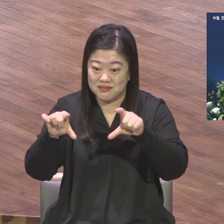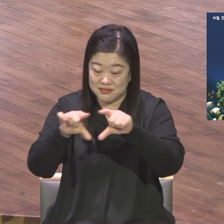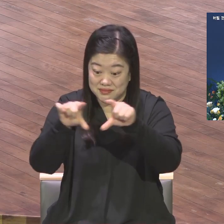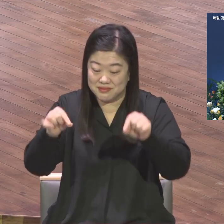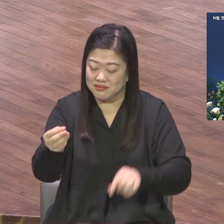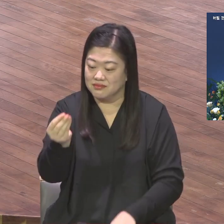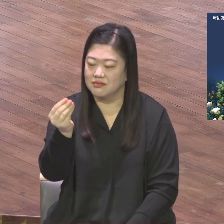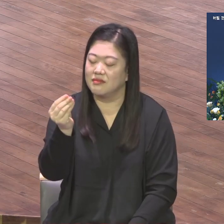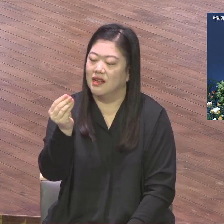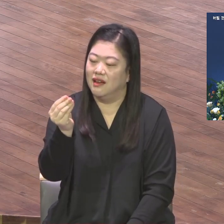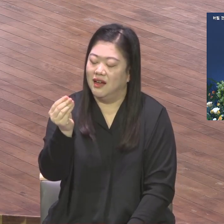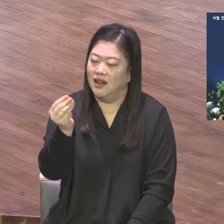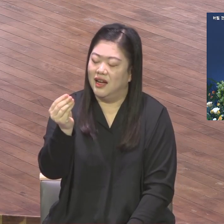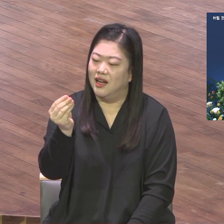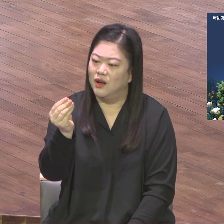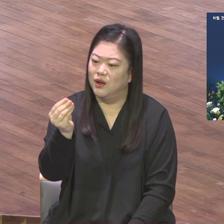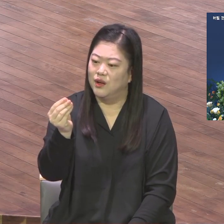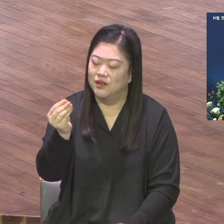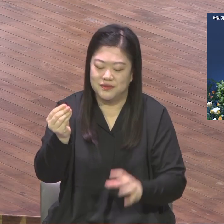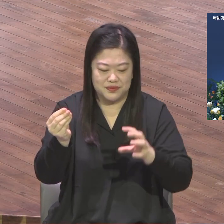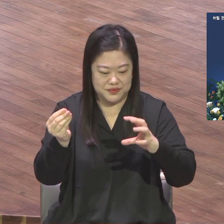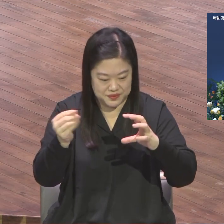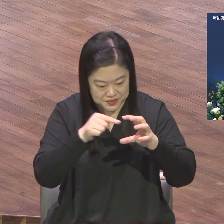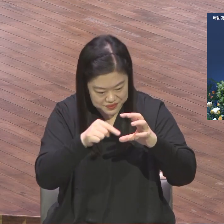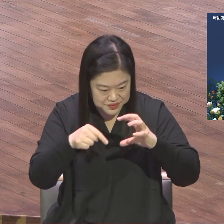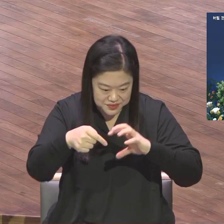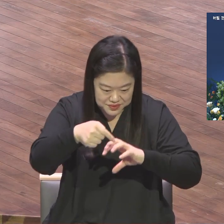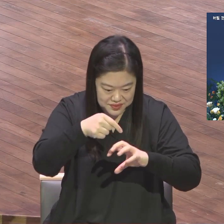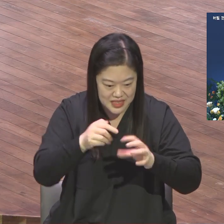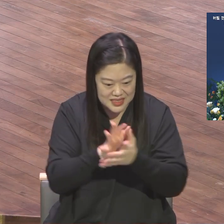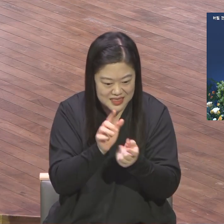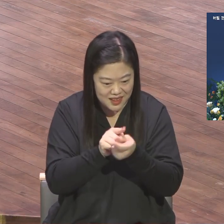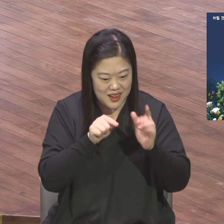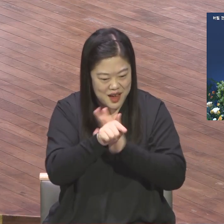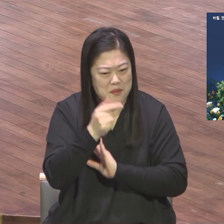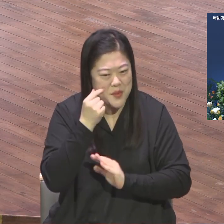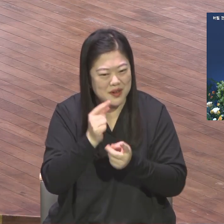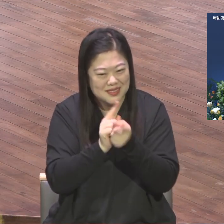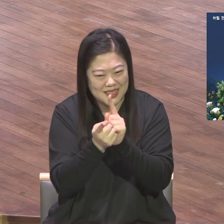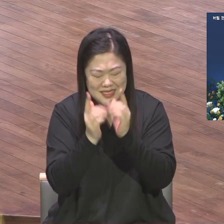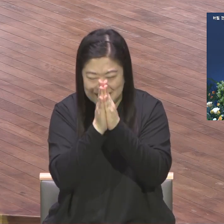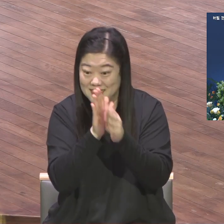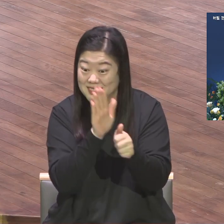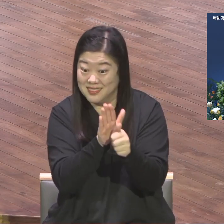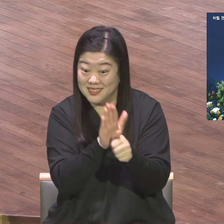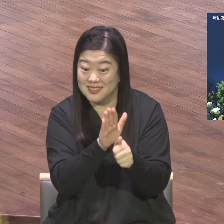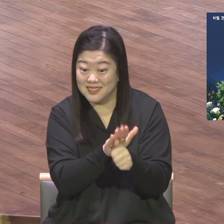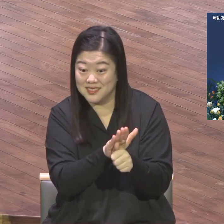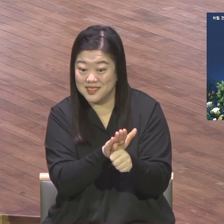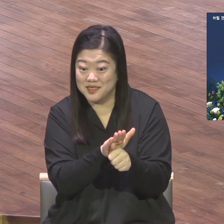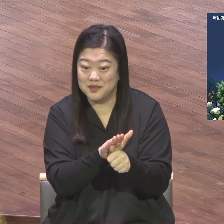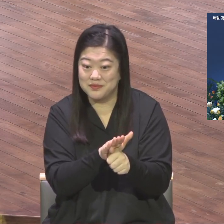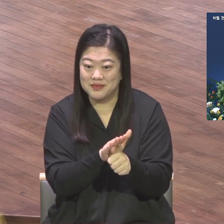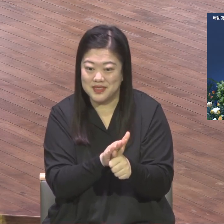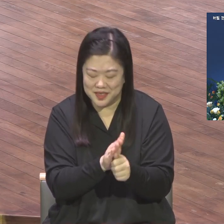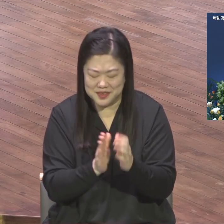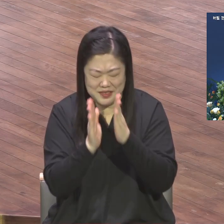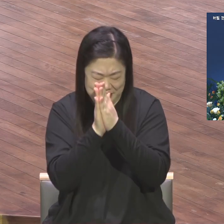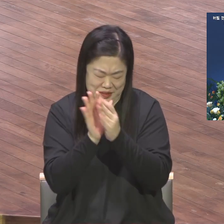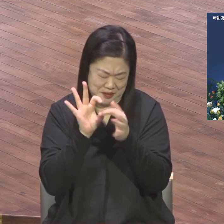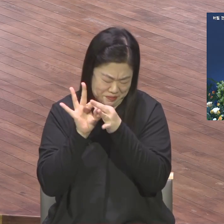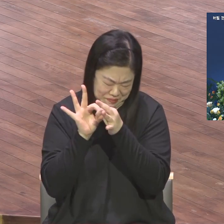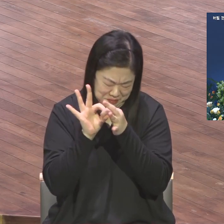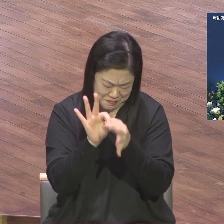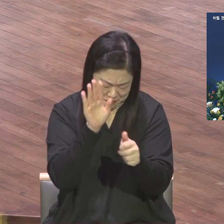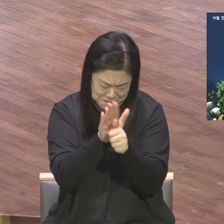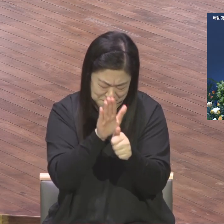없는 나라들이 엄청 이 지구촌에 있는데 이제 우리는 그 나라들을 이제 품고 기도 제목으로 삼고